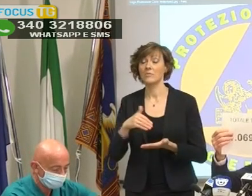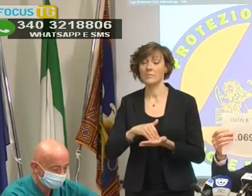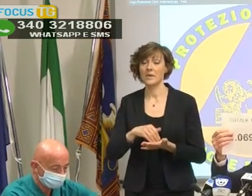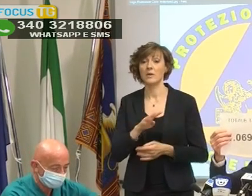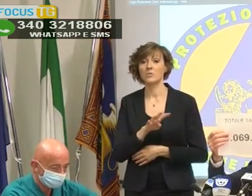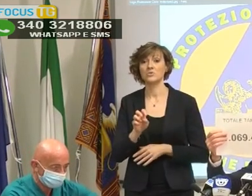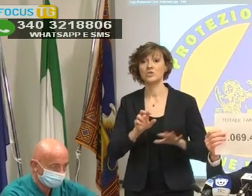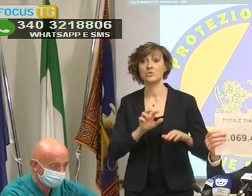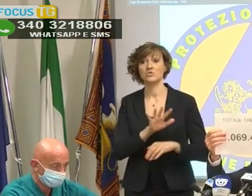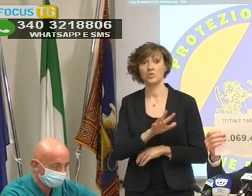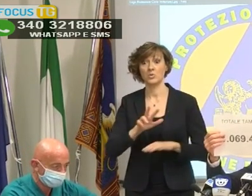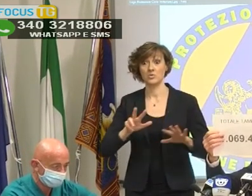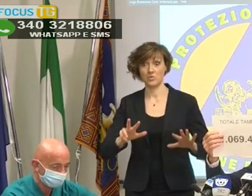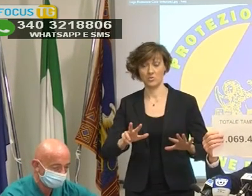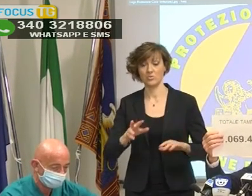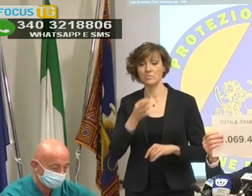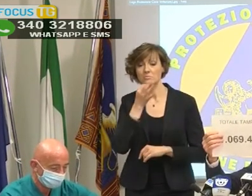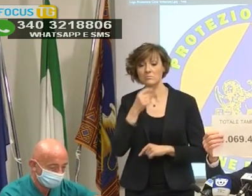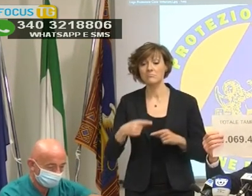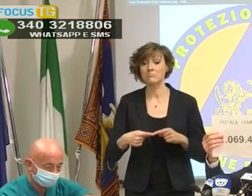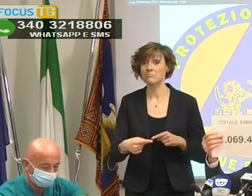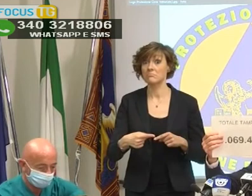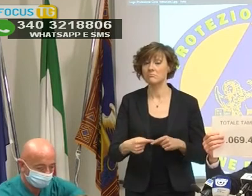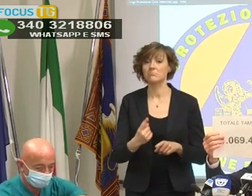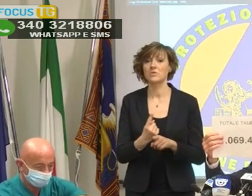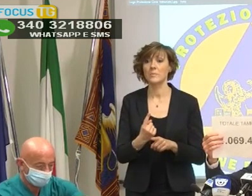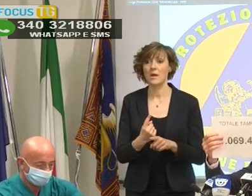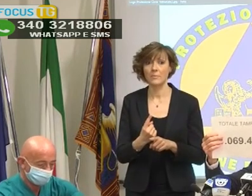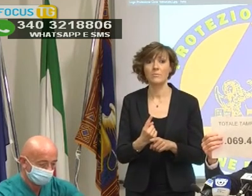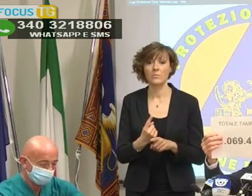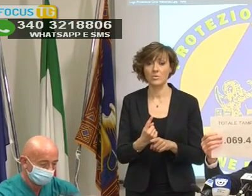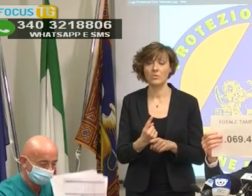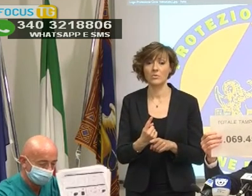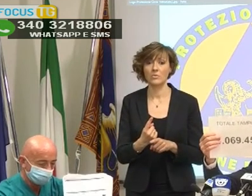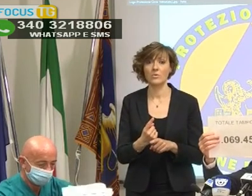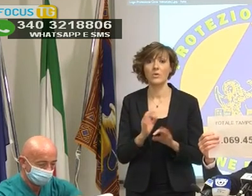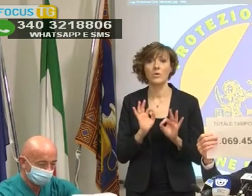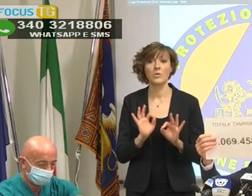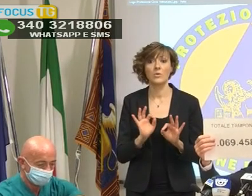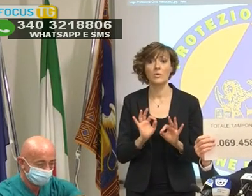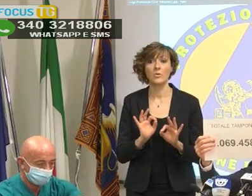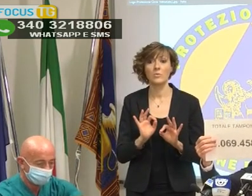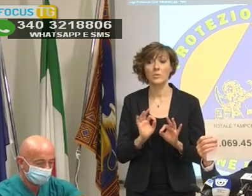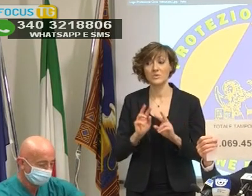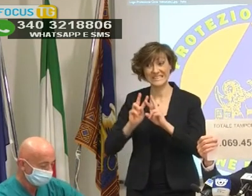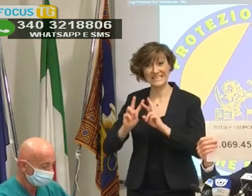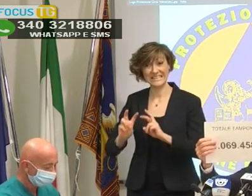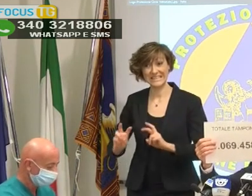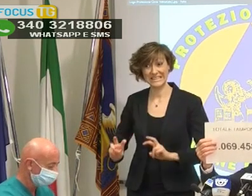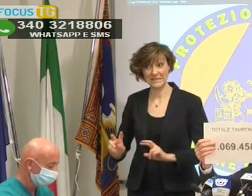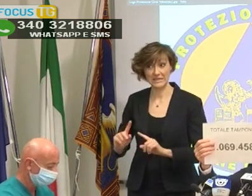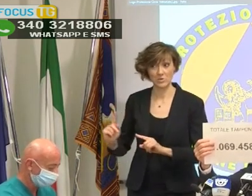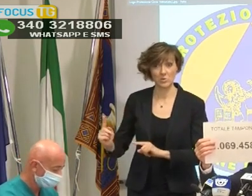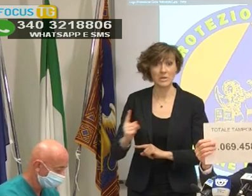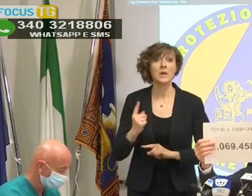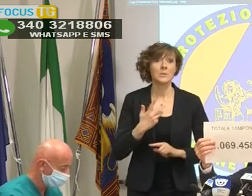1.069.458. Vi darò nei prossimi giorni anche tutto quello che poi è tutto il contingente degli screening, perché questi sono i tamponi,